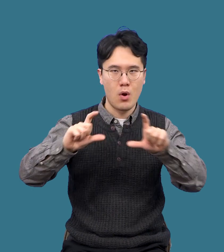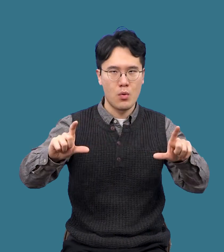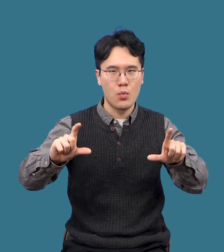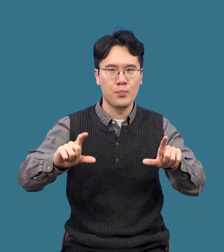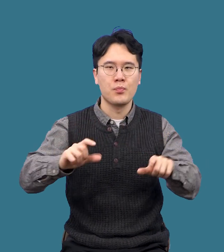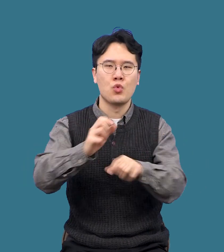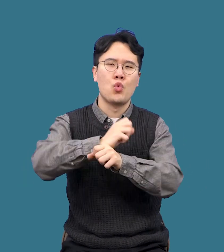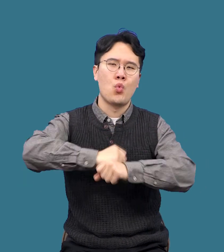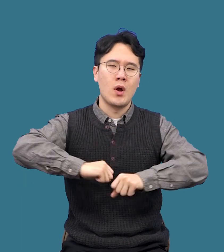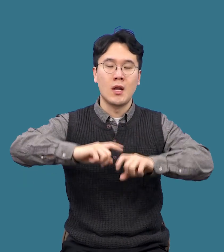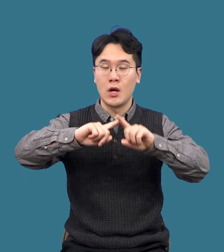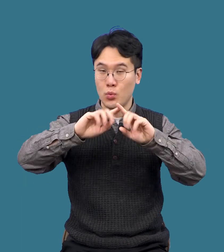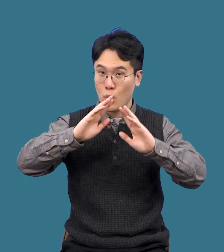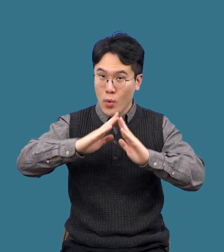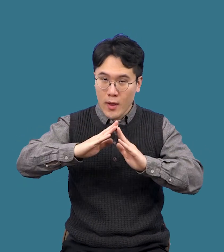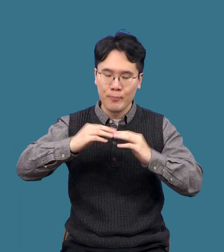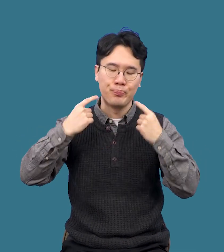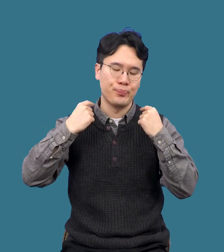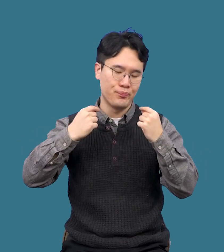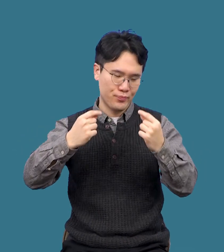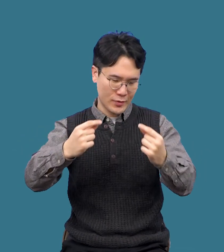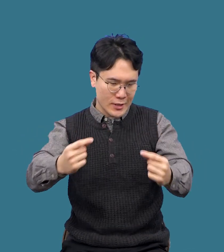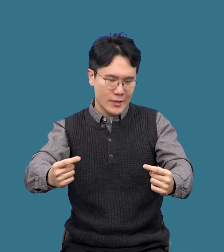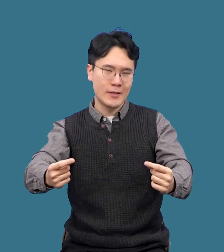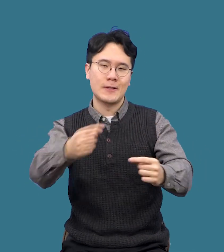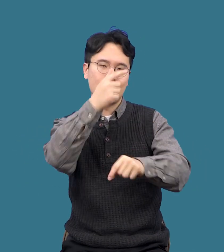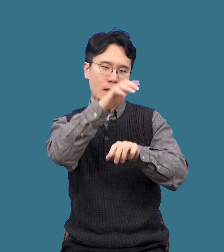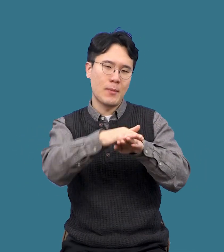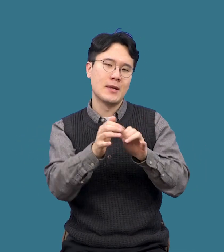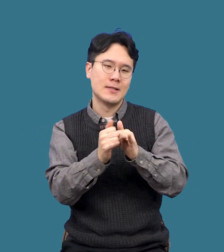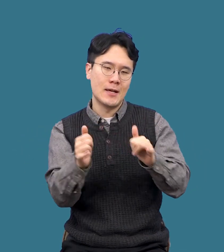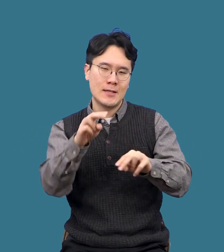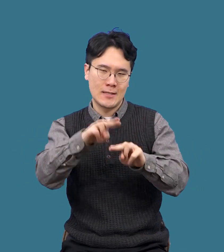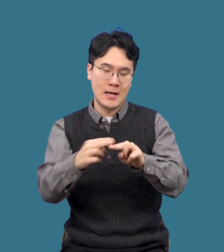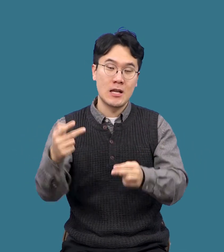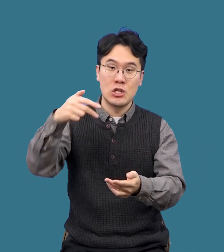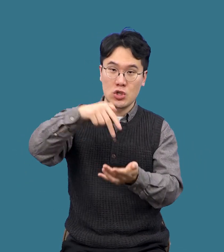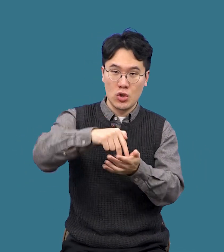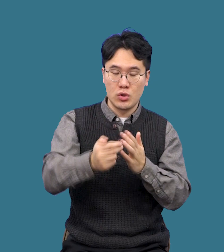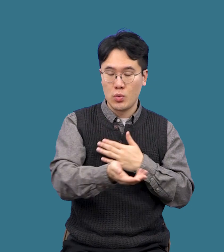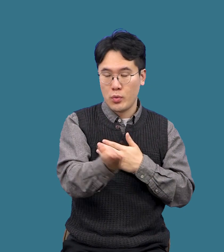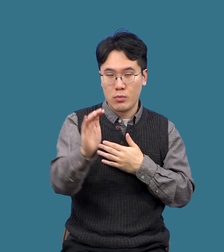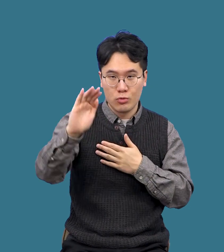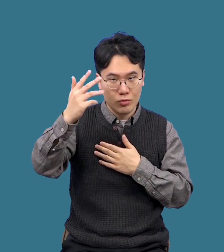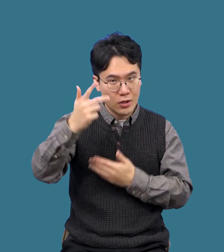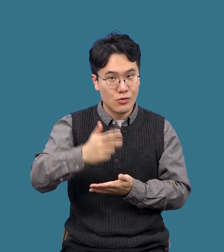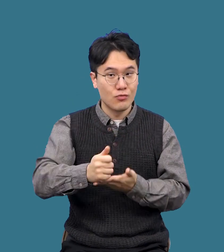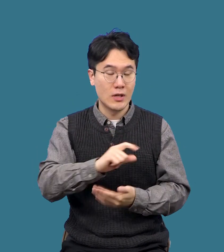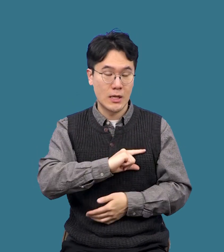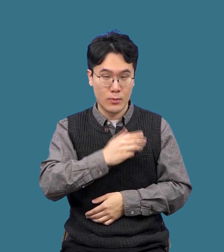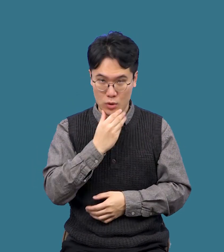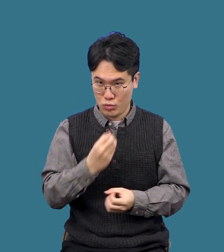교회의 신실한 예배자의 자리에 서는 저와 여러분이 되시기를 주의